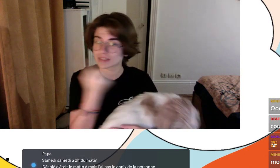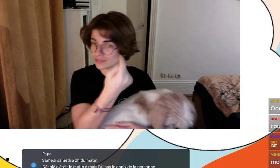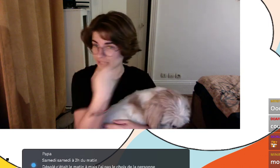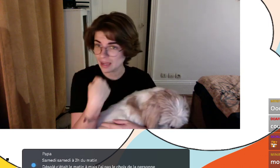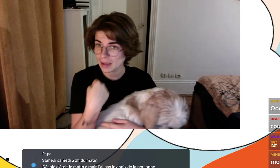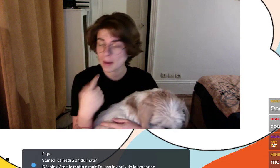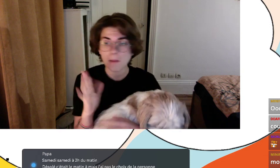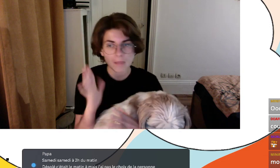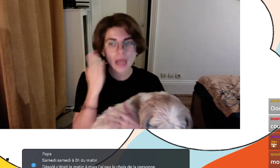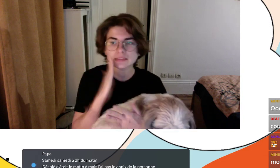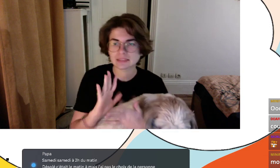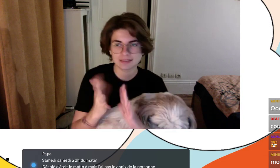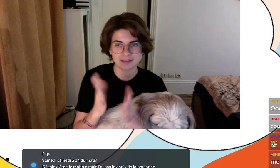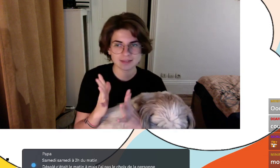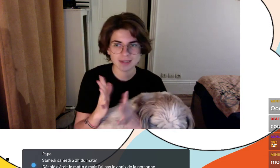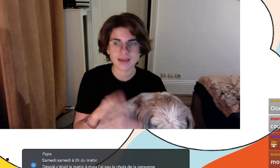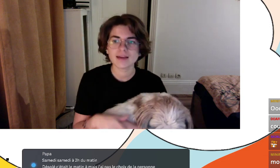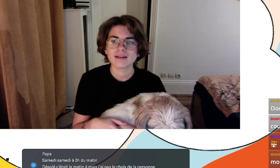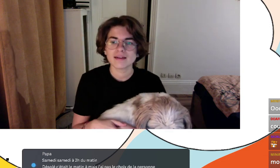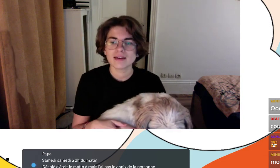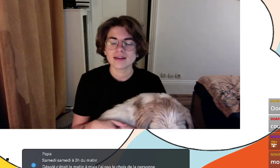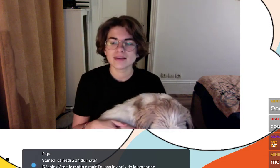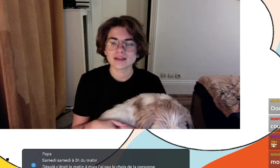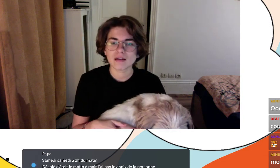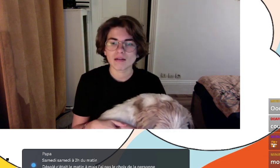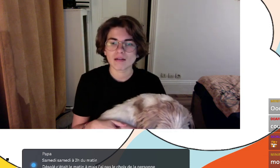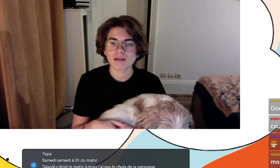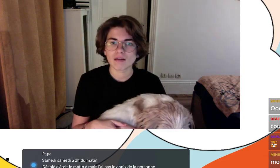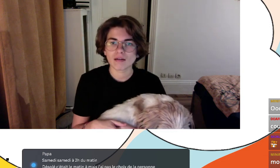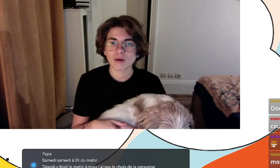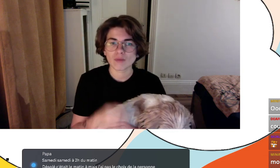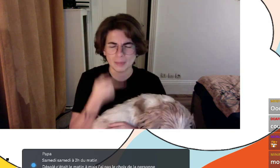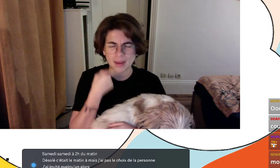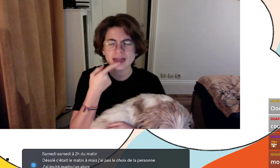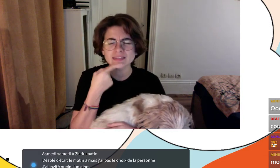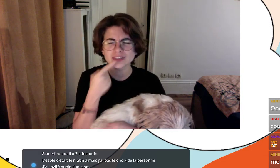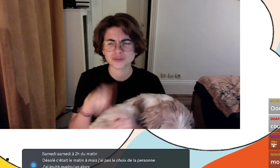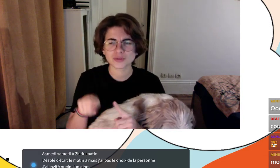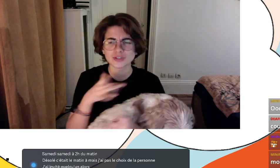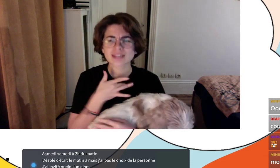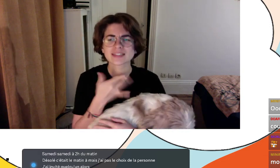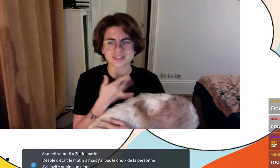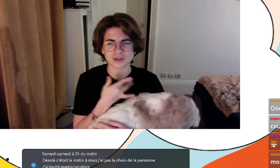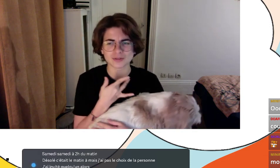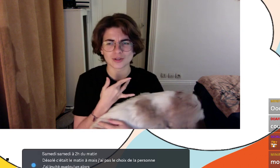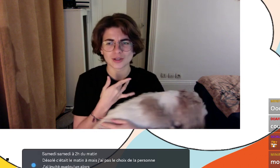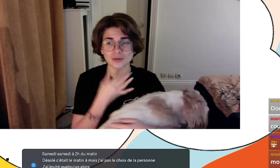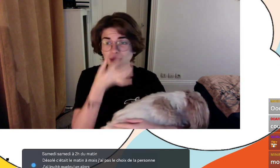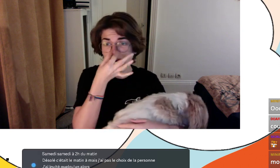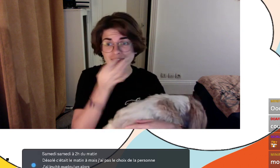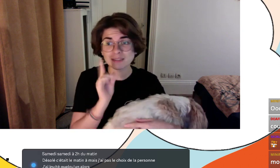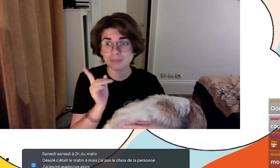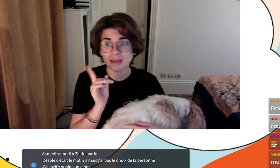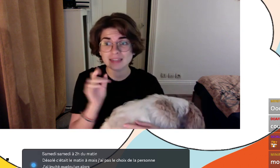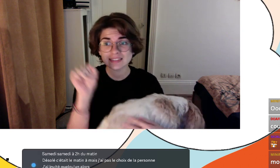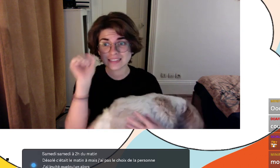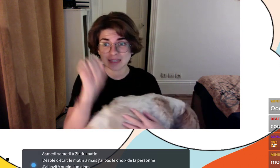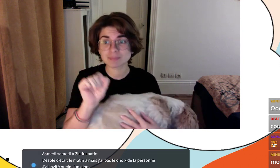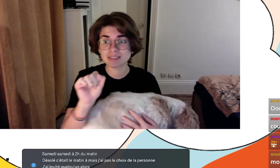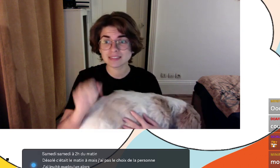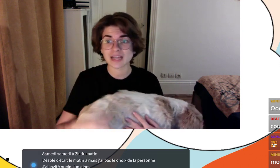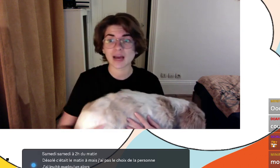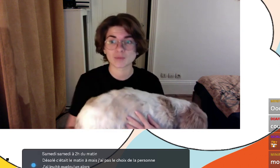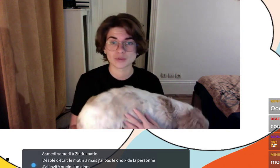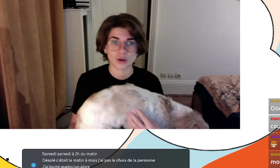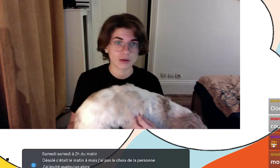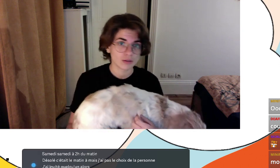entendante qui vient, mais elle s'est signée et on va parler des choses intéressantes. Donc, ratez pas